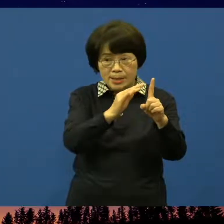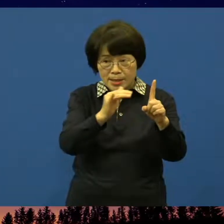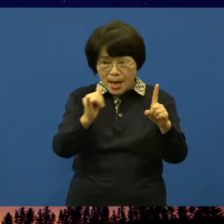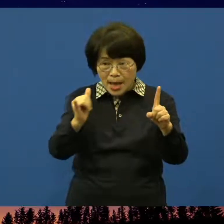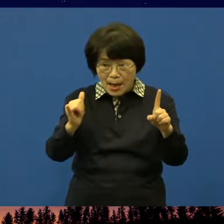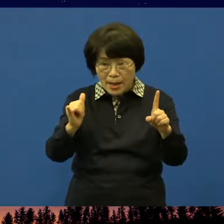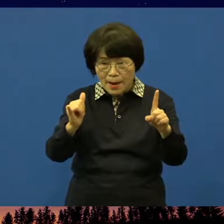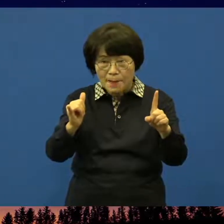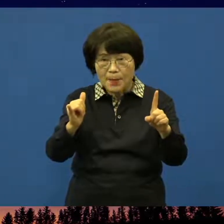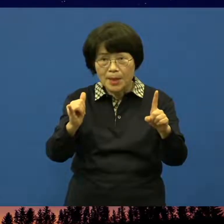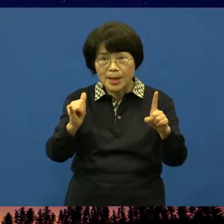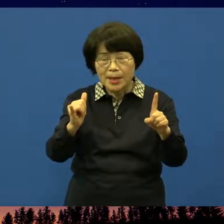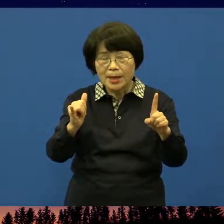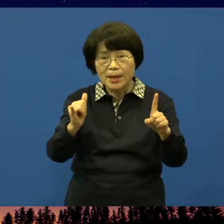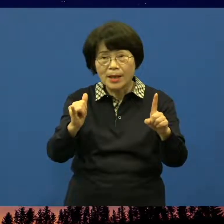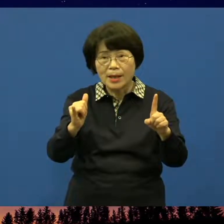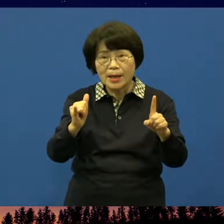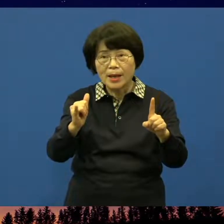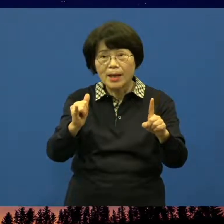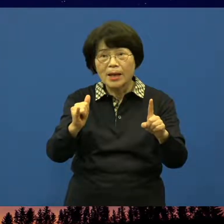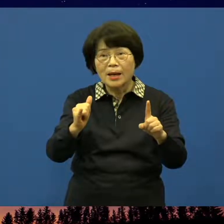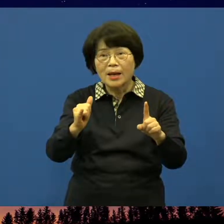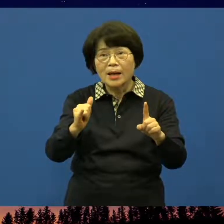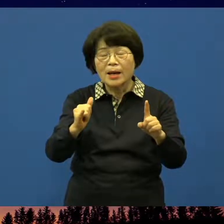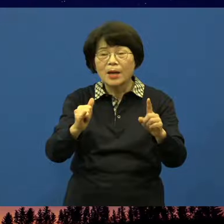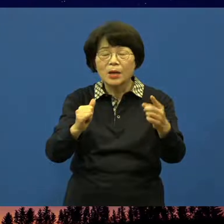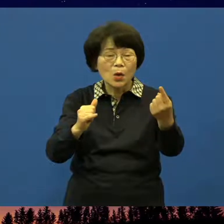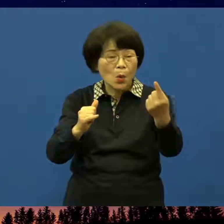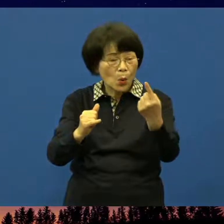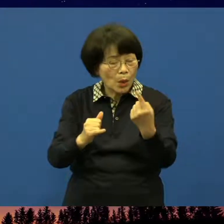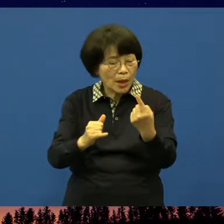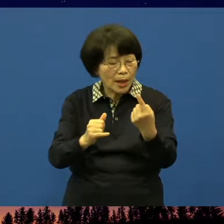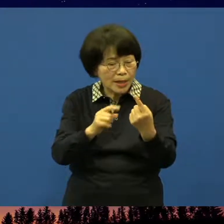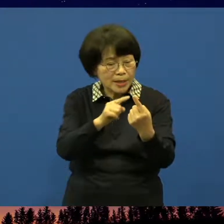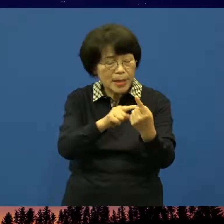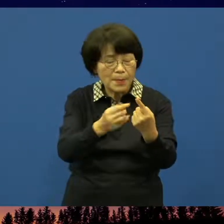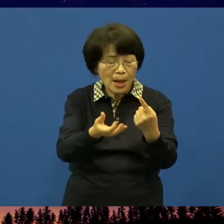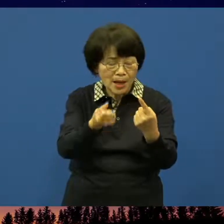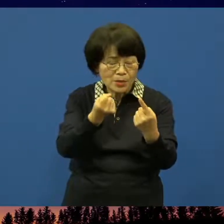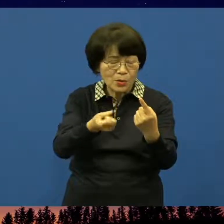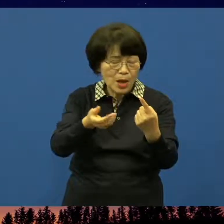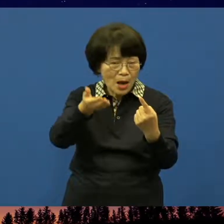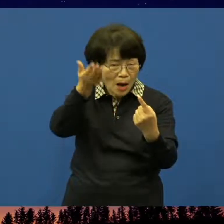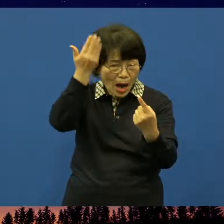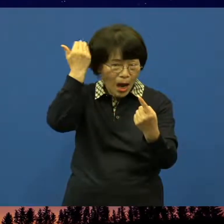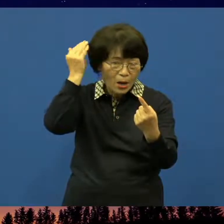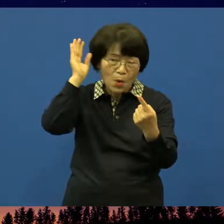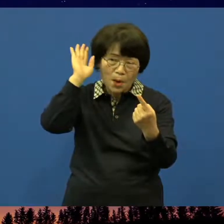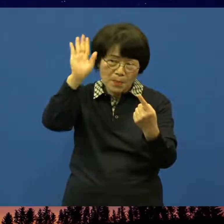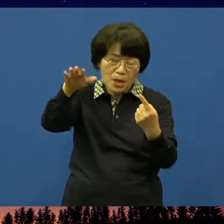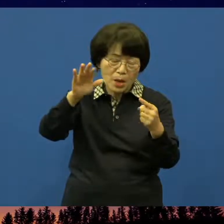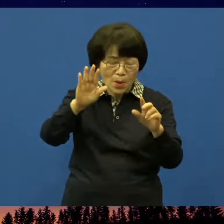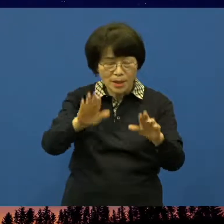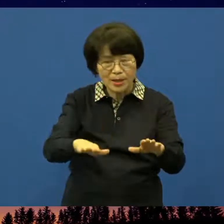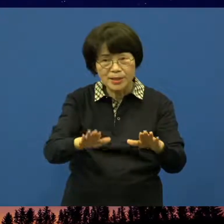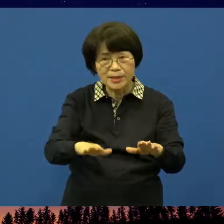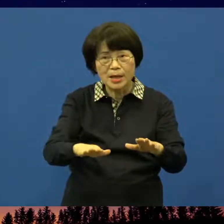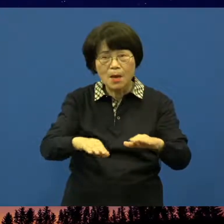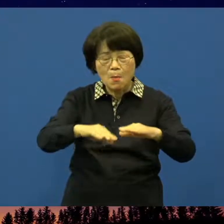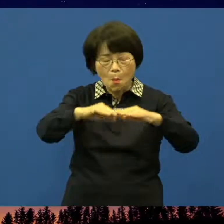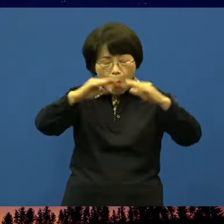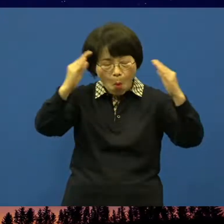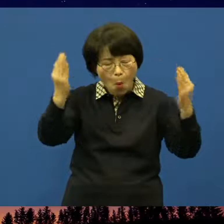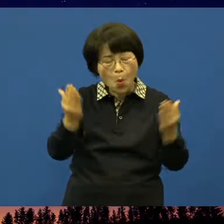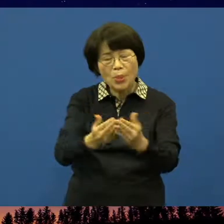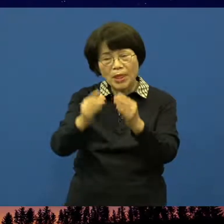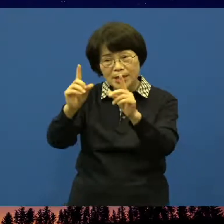어느 시인의 시가 있잖아요. 한 사람이 나에게 오는 게 아니라 그 한 사람이 가지고 있는 과거와 미래와 현재가, 그리고 그 전 삶의